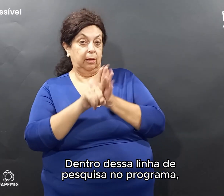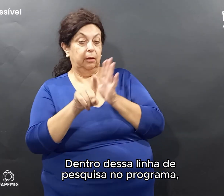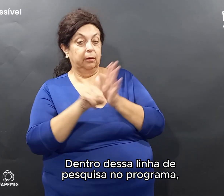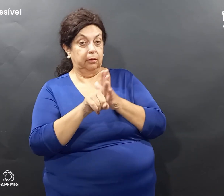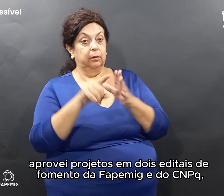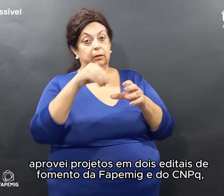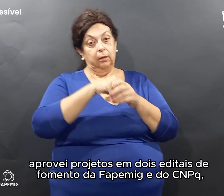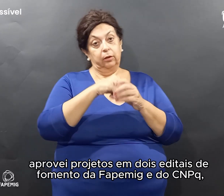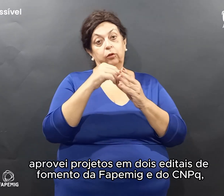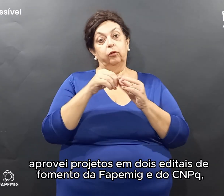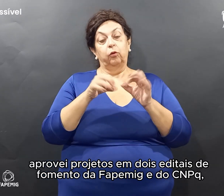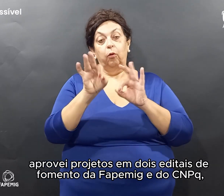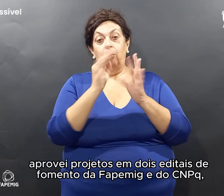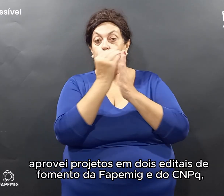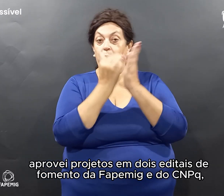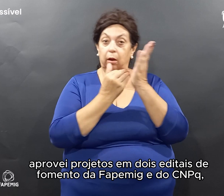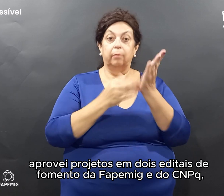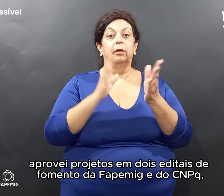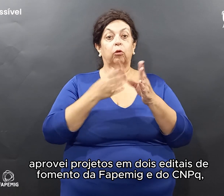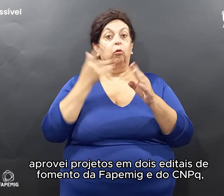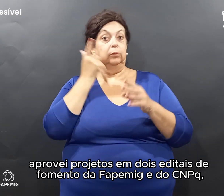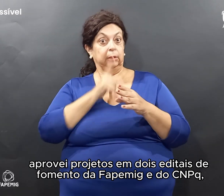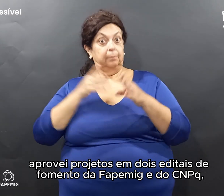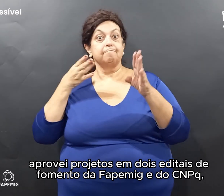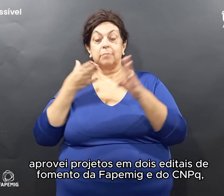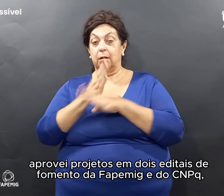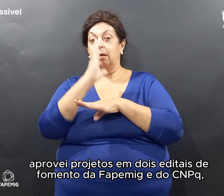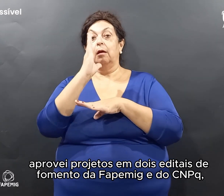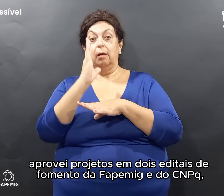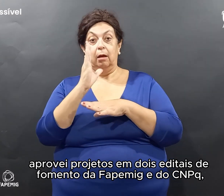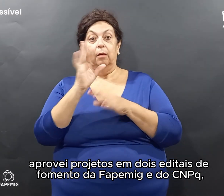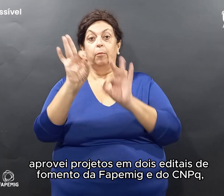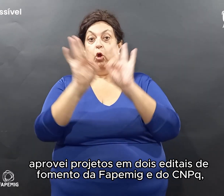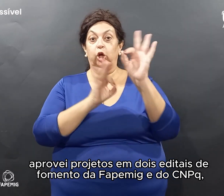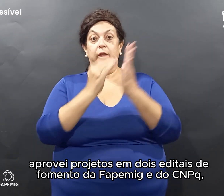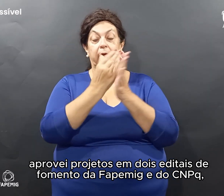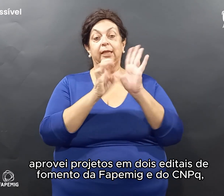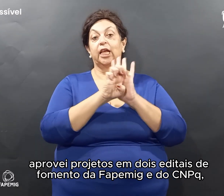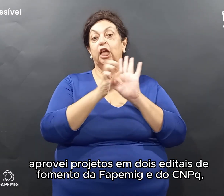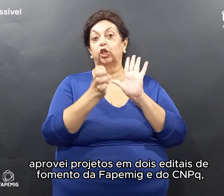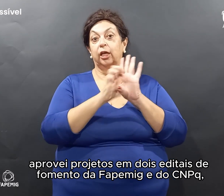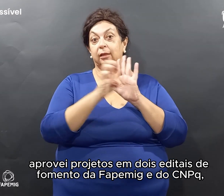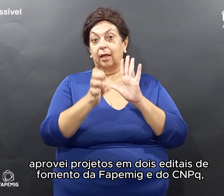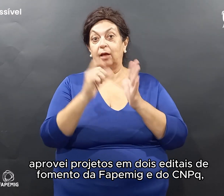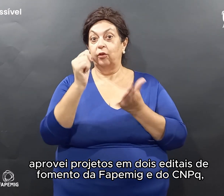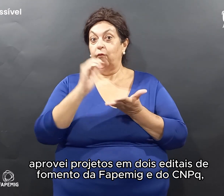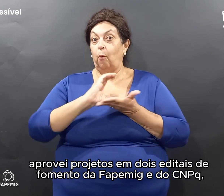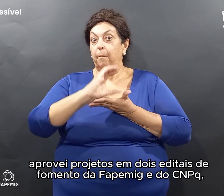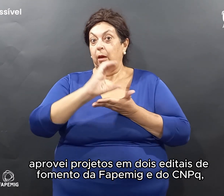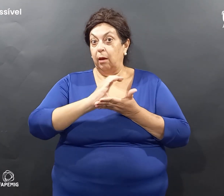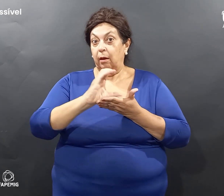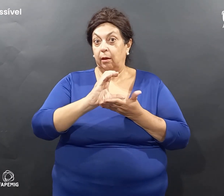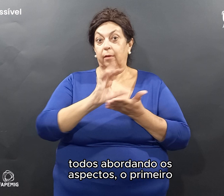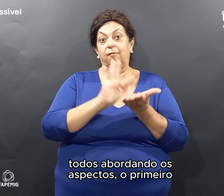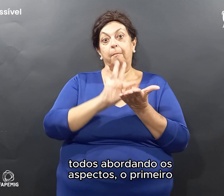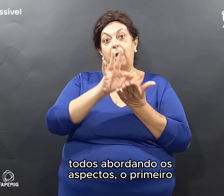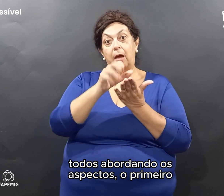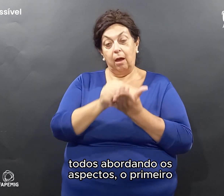programa, aprovei projetos em 2 editais de fomento da FAPEMIG e do CNPq, todos